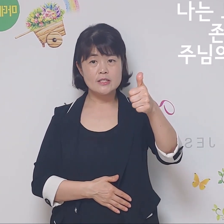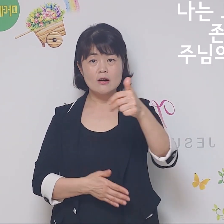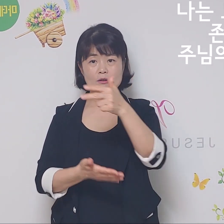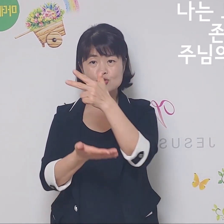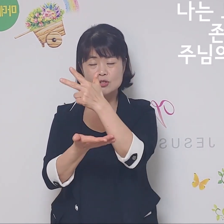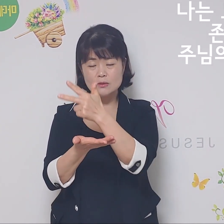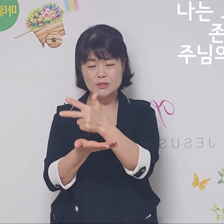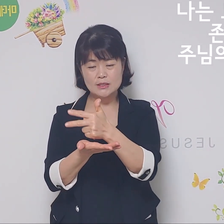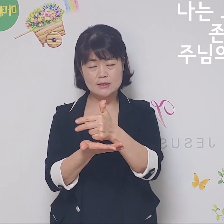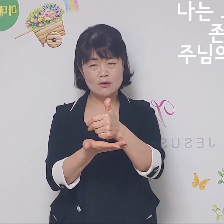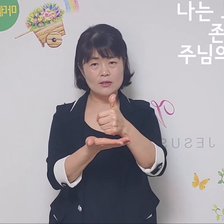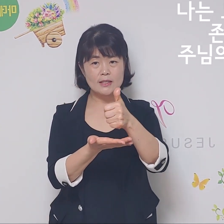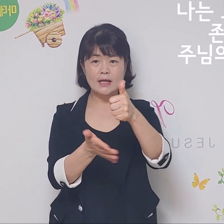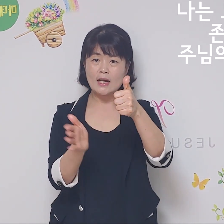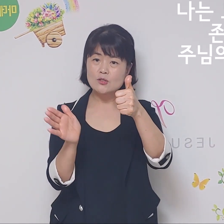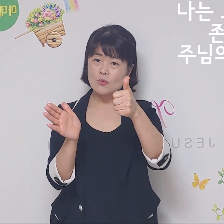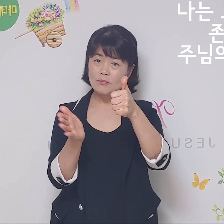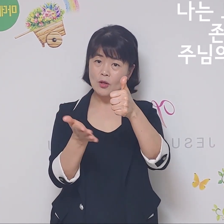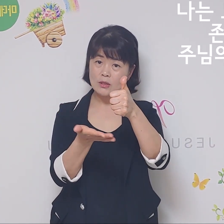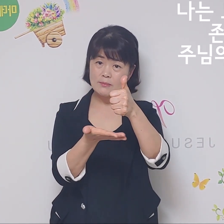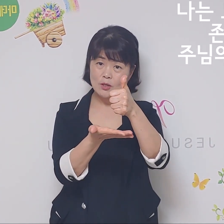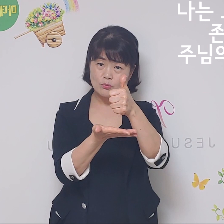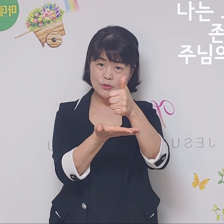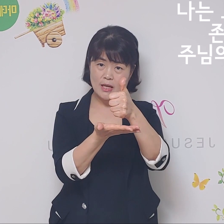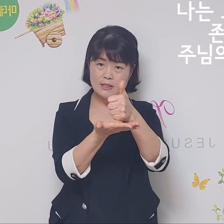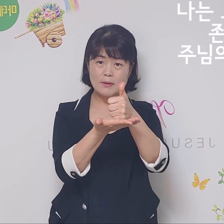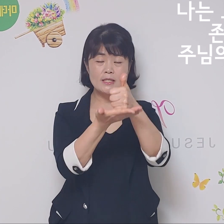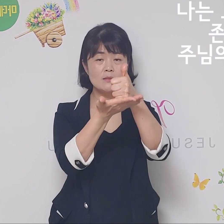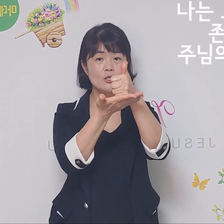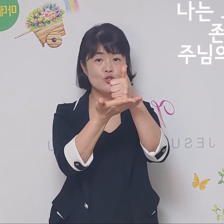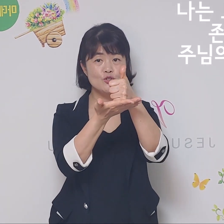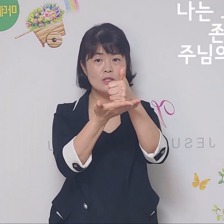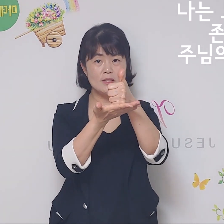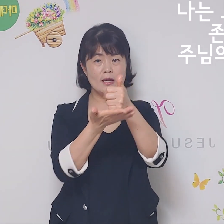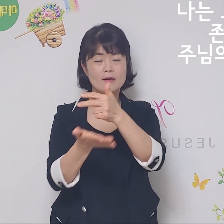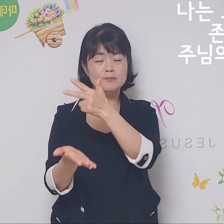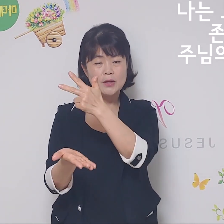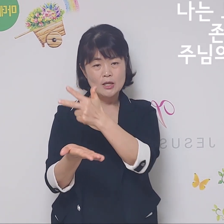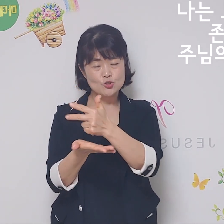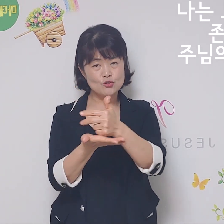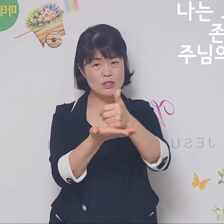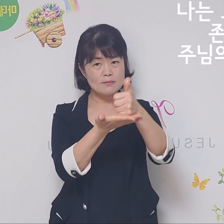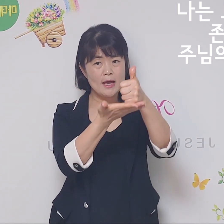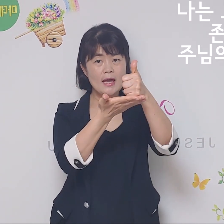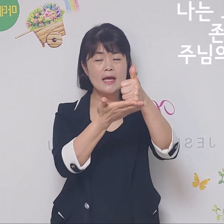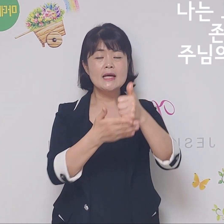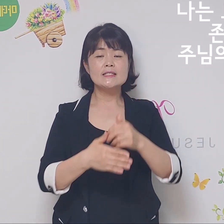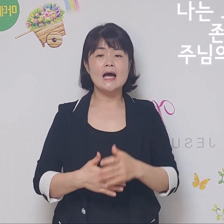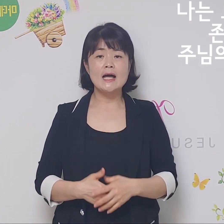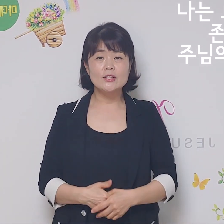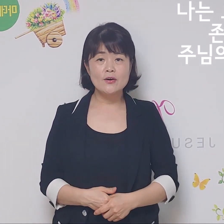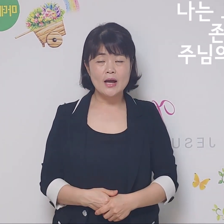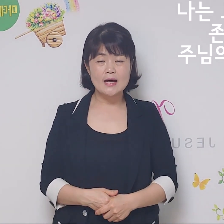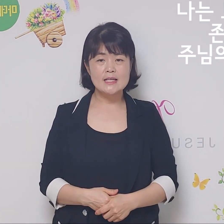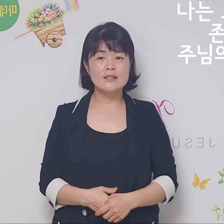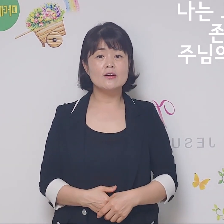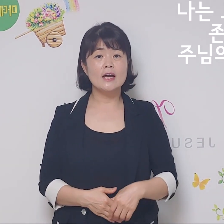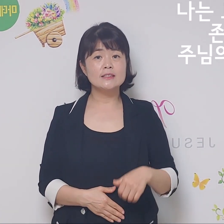이거였죠? 주님은 여기에다가 님 덕분에를 바치면 주님이에요. 주님의 자녀라는